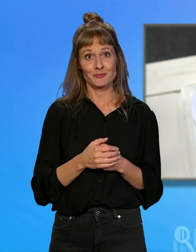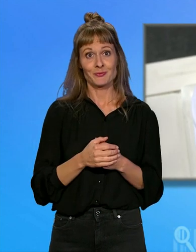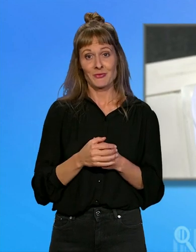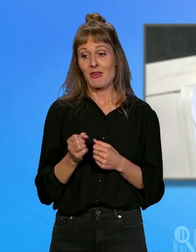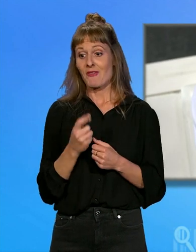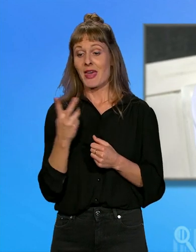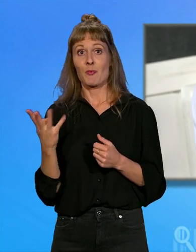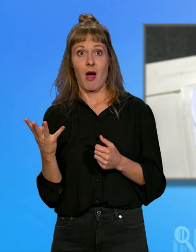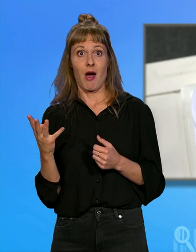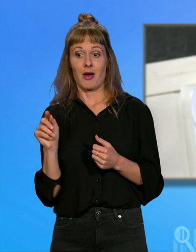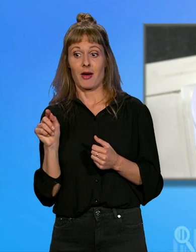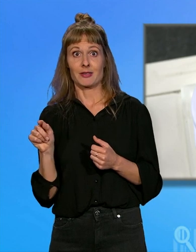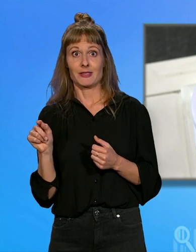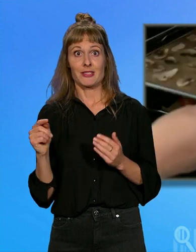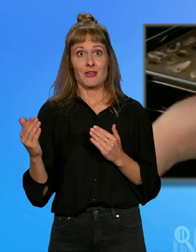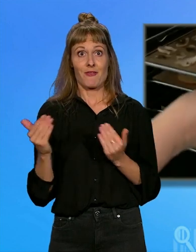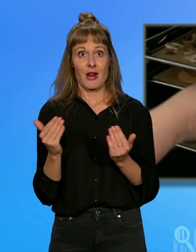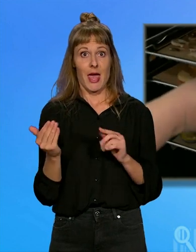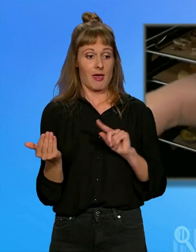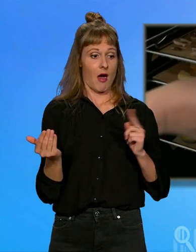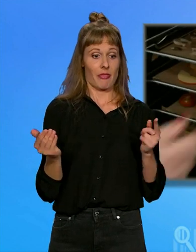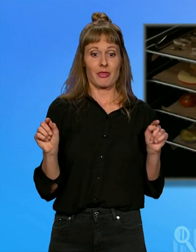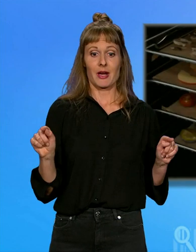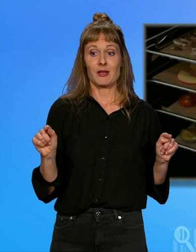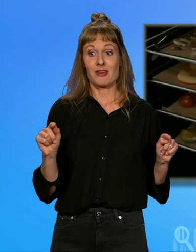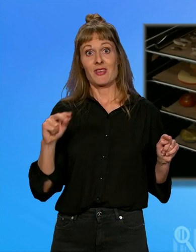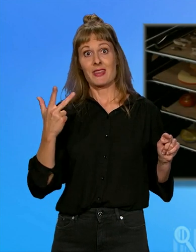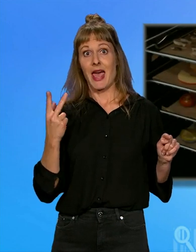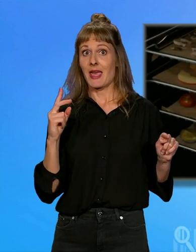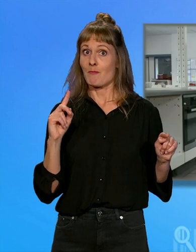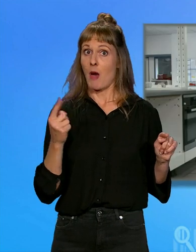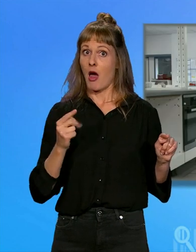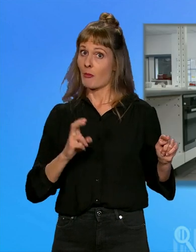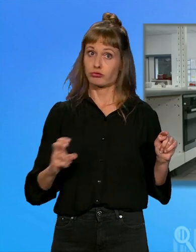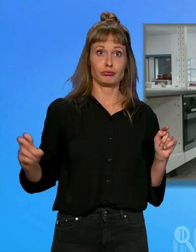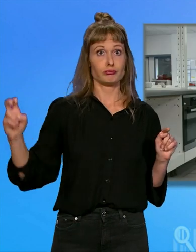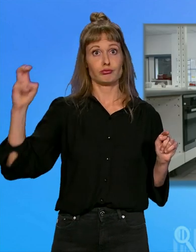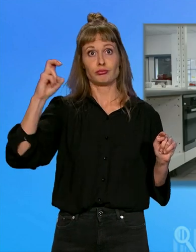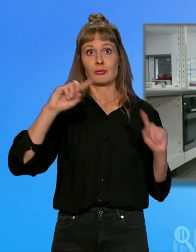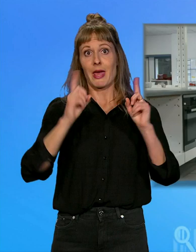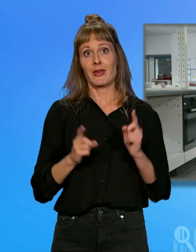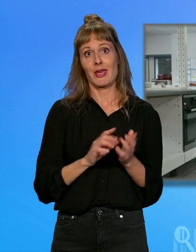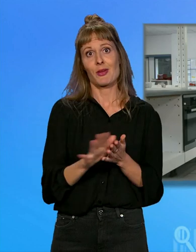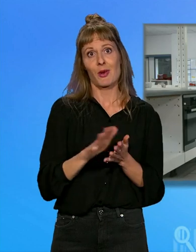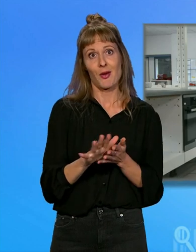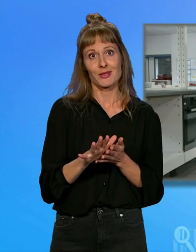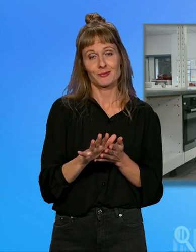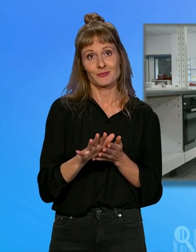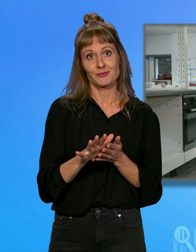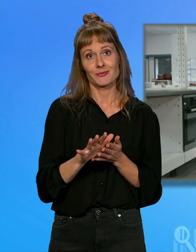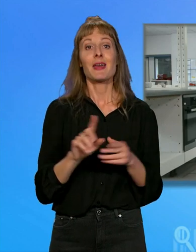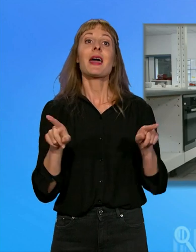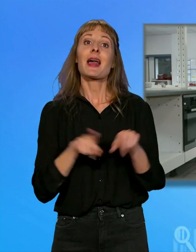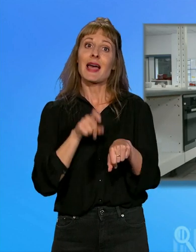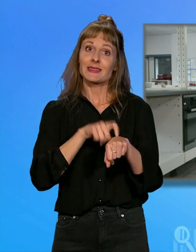verbrauchen bis zu 3-mal mehr als andere. Parallel testen die Prüferinnen die Dörrleistung im Backofen mit den